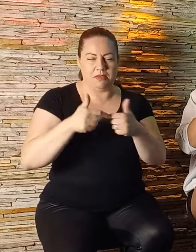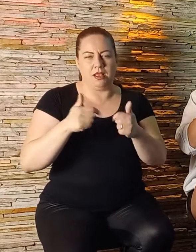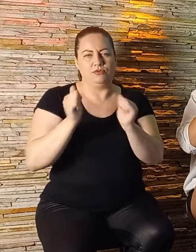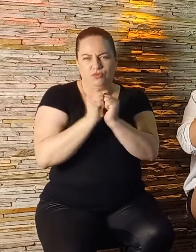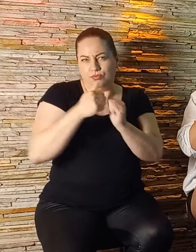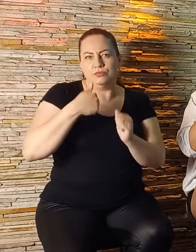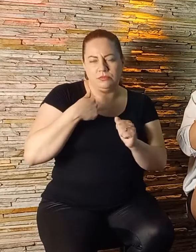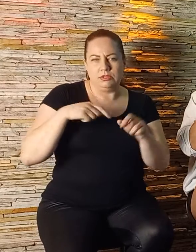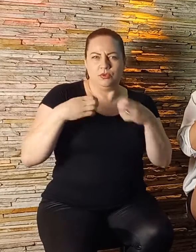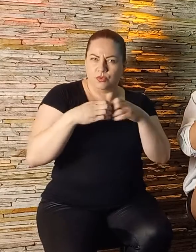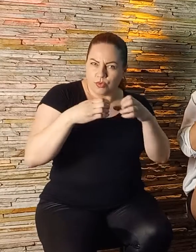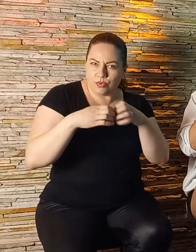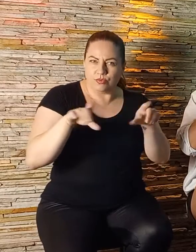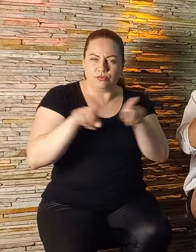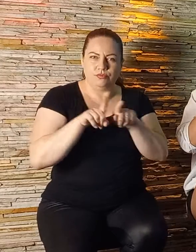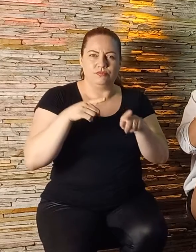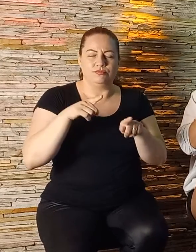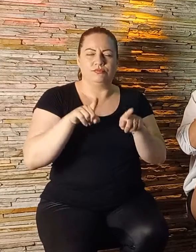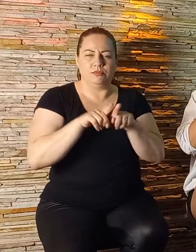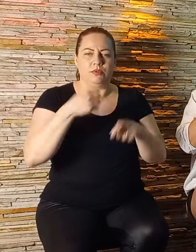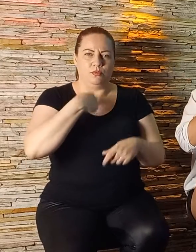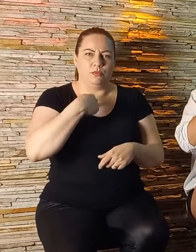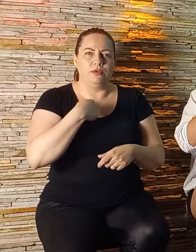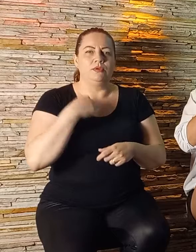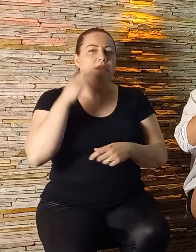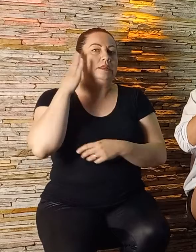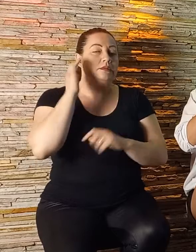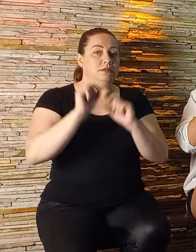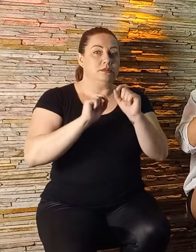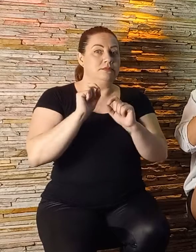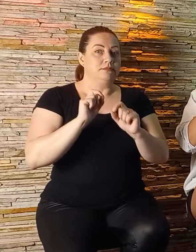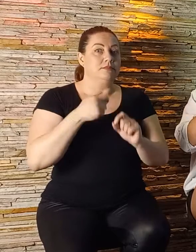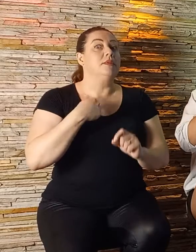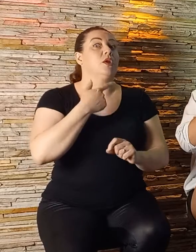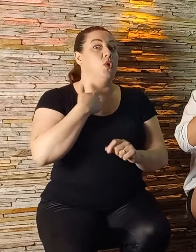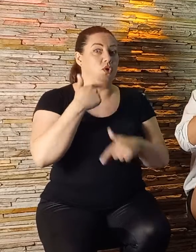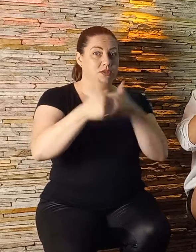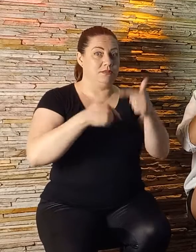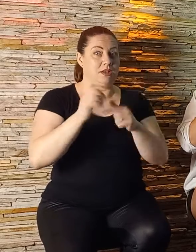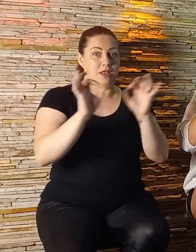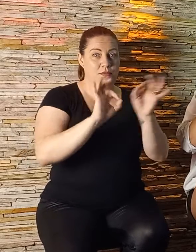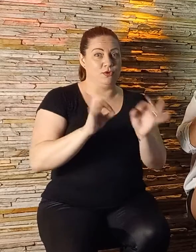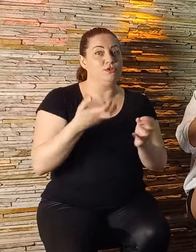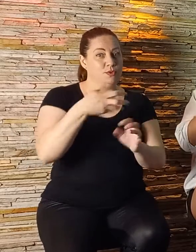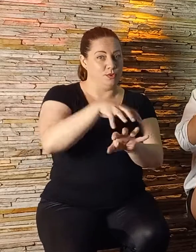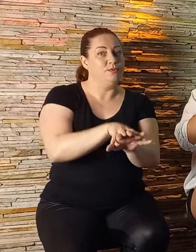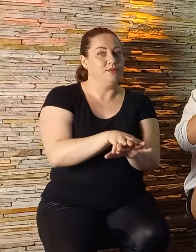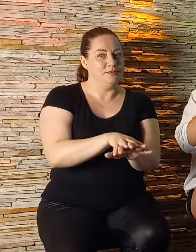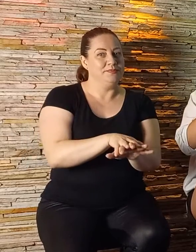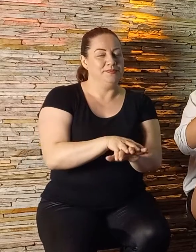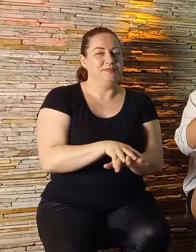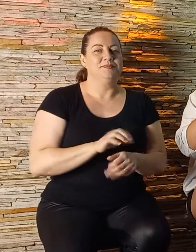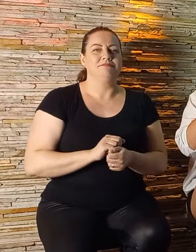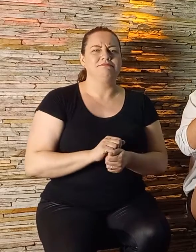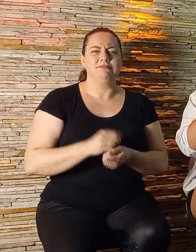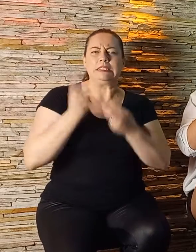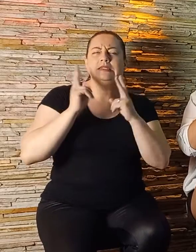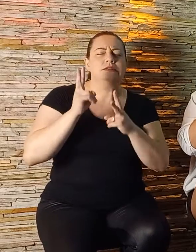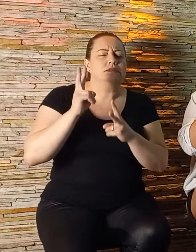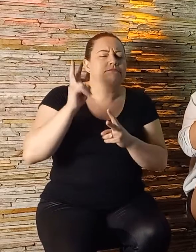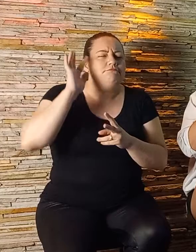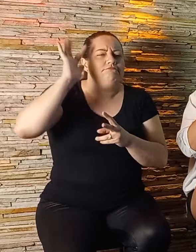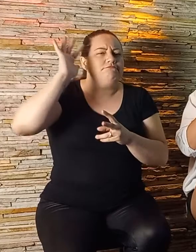trabalham junto comigo convivem comigo enfim sabem que eu gosto de trabalhar com projeto de inclusão e eu sempre